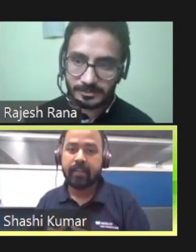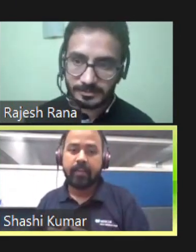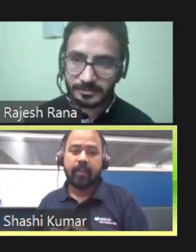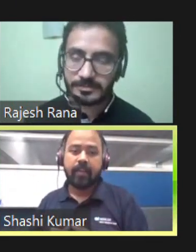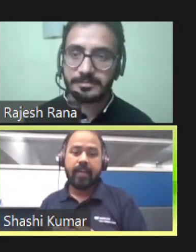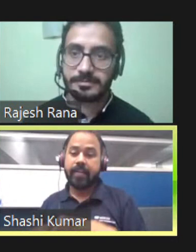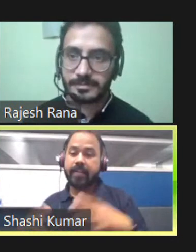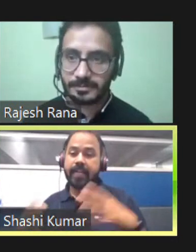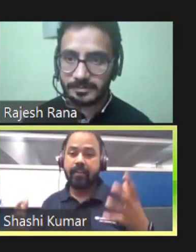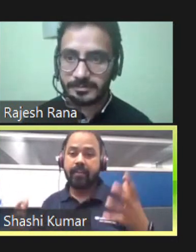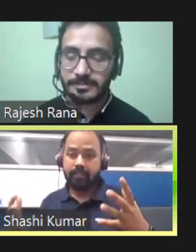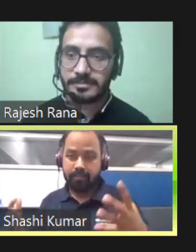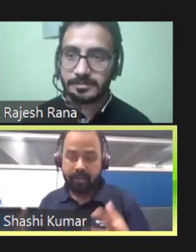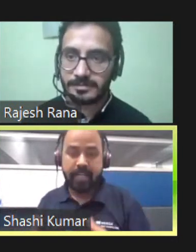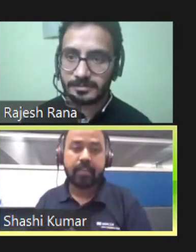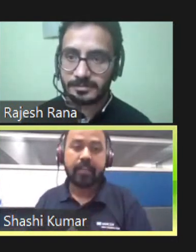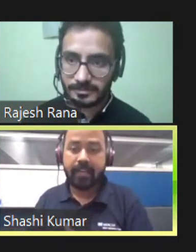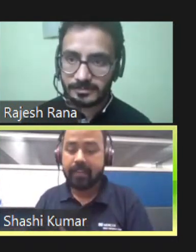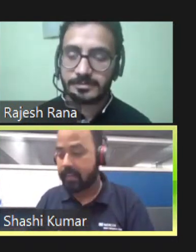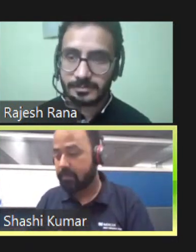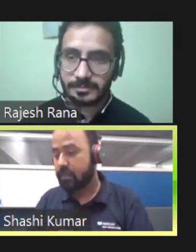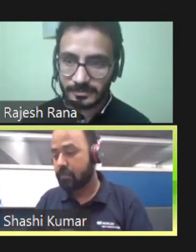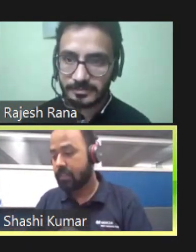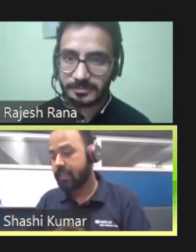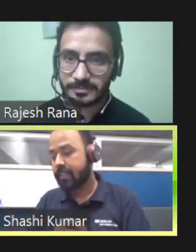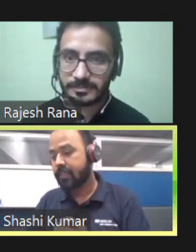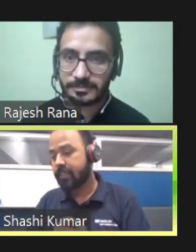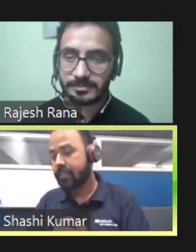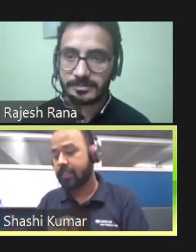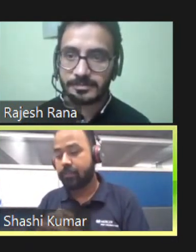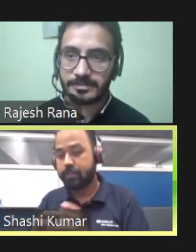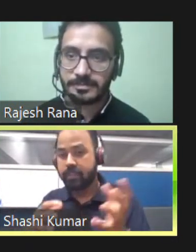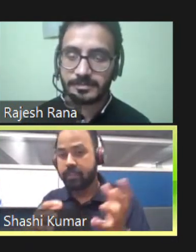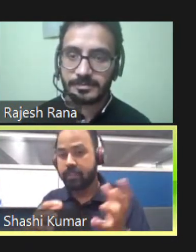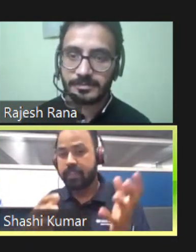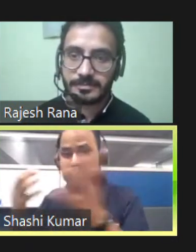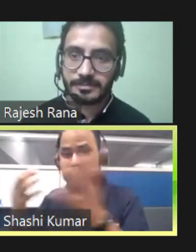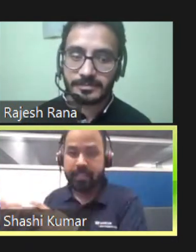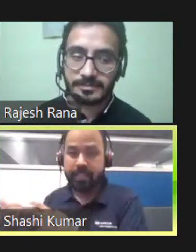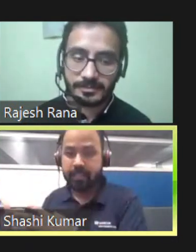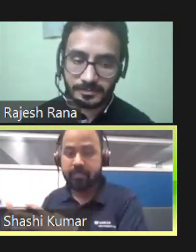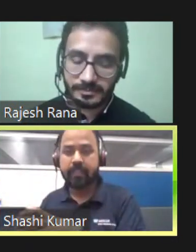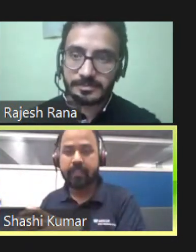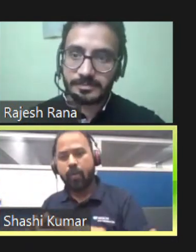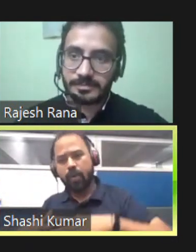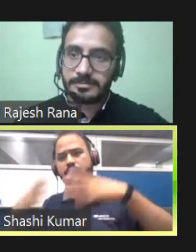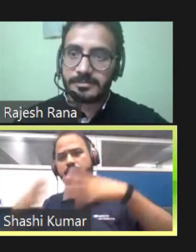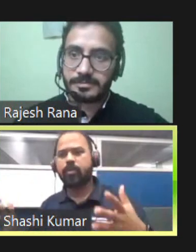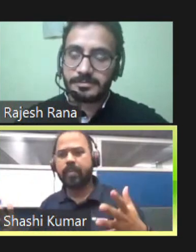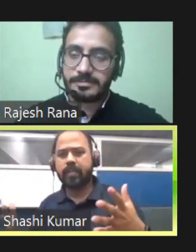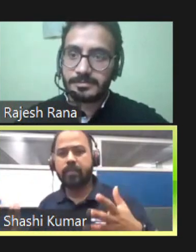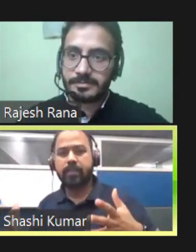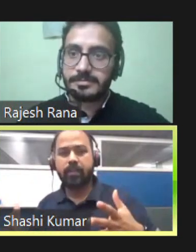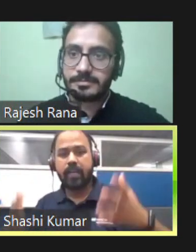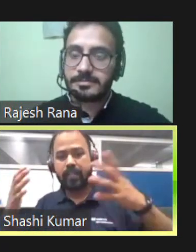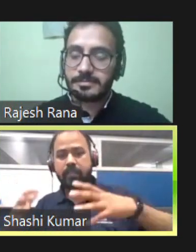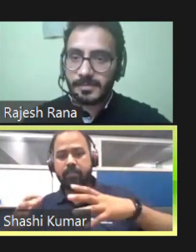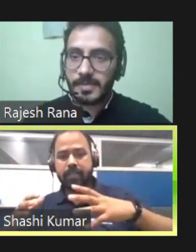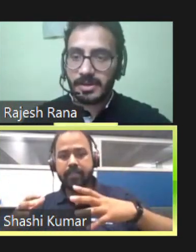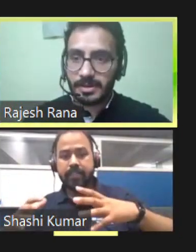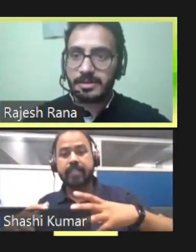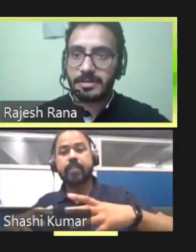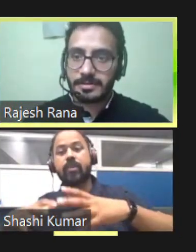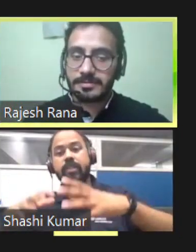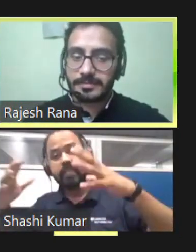थे. हेलन केलर, राइट? हेलन केलर भी उनमें से एक थे, उनसे इंस्पिरेशन मिली. और बहुत लोगों ने काम किया और आज